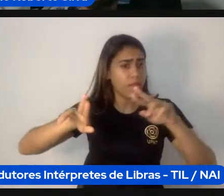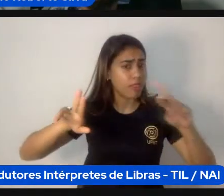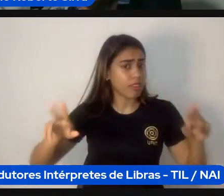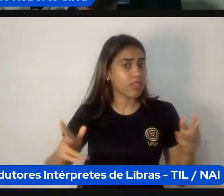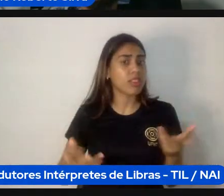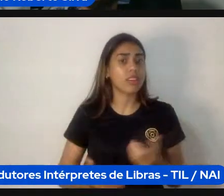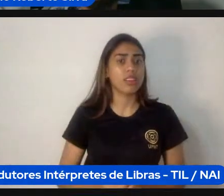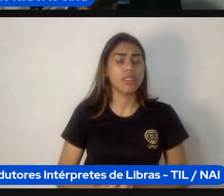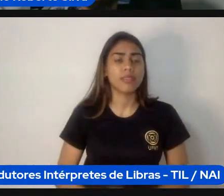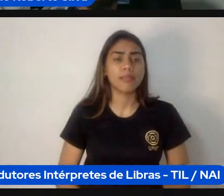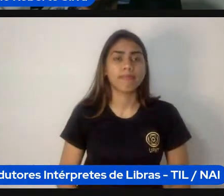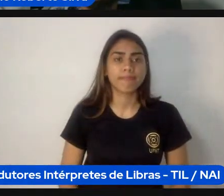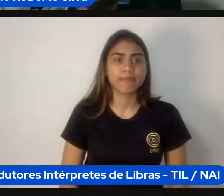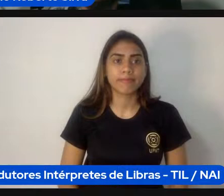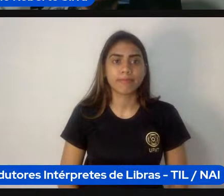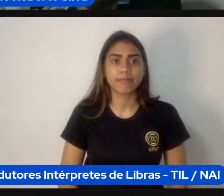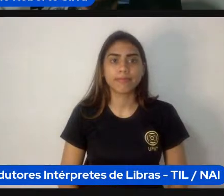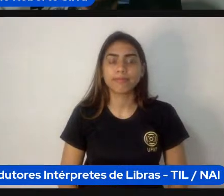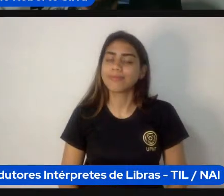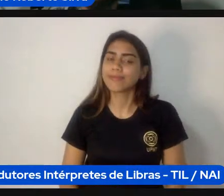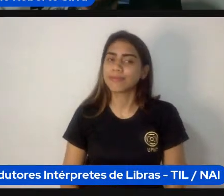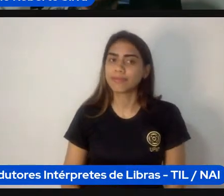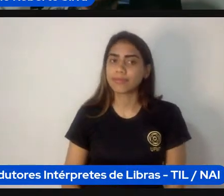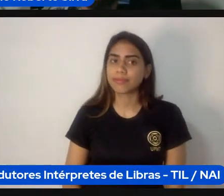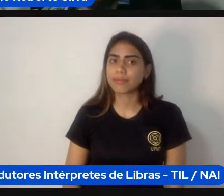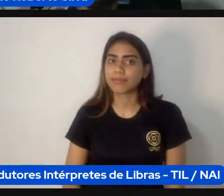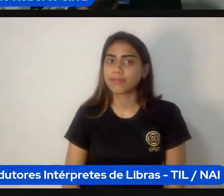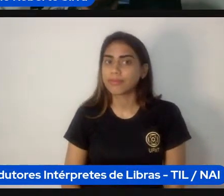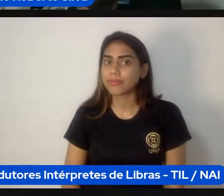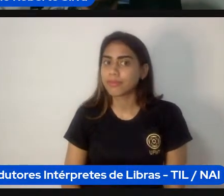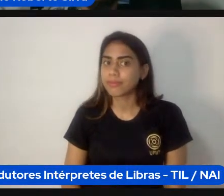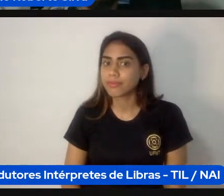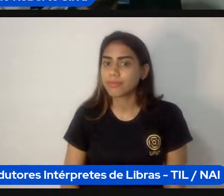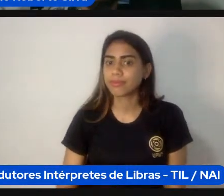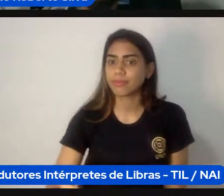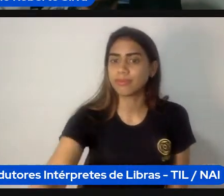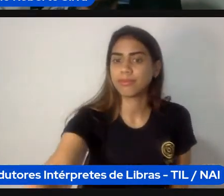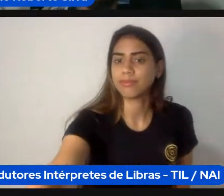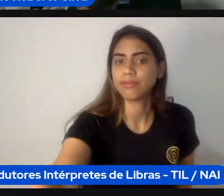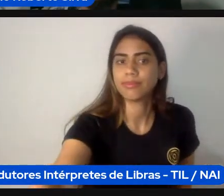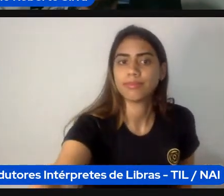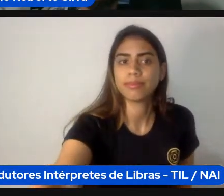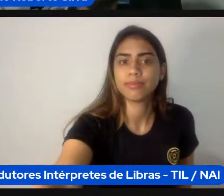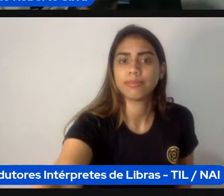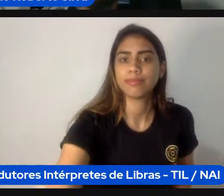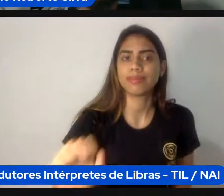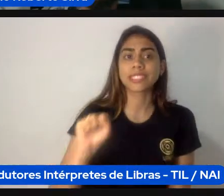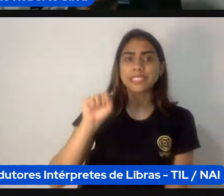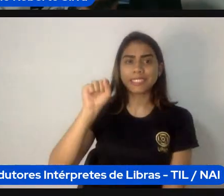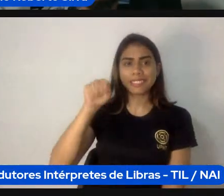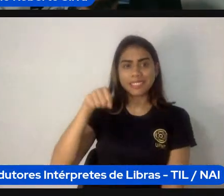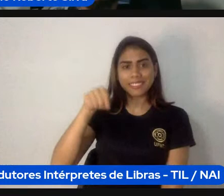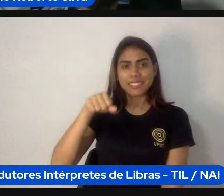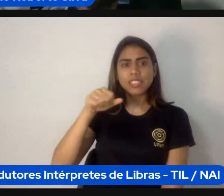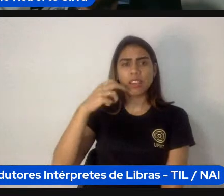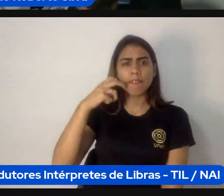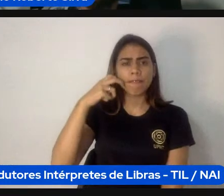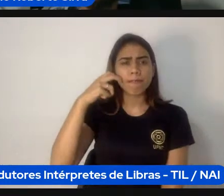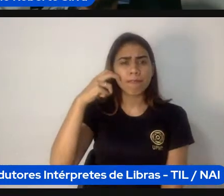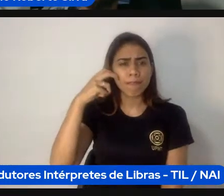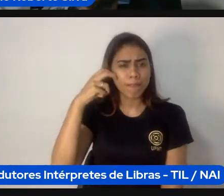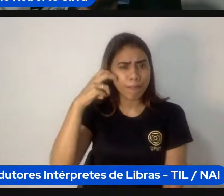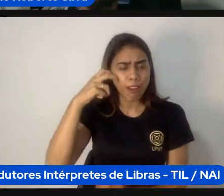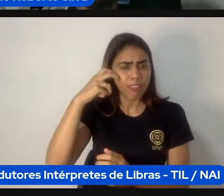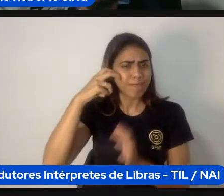Sim, mas afirma, Jana, tem que perder a timidez. Tem que perder. Como qualquer outra, seria